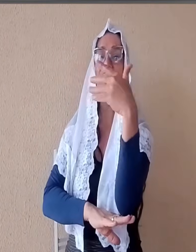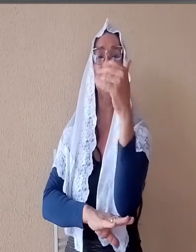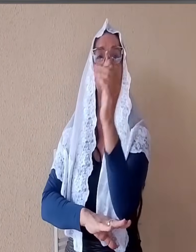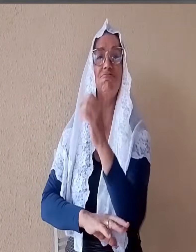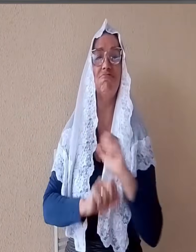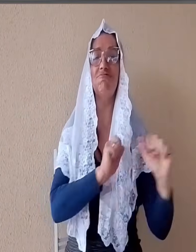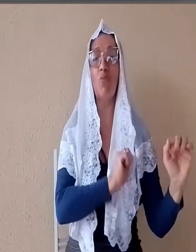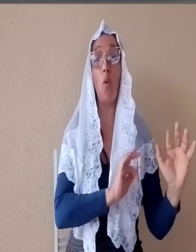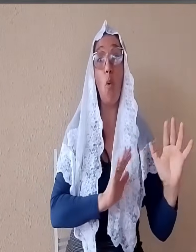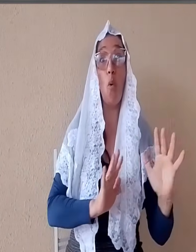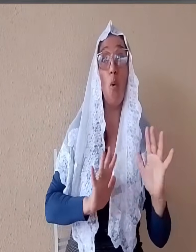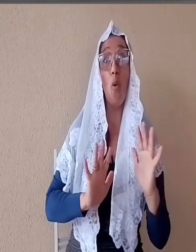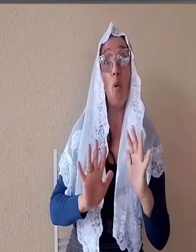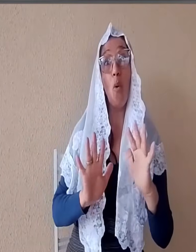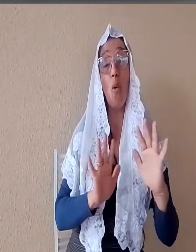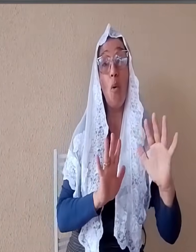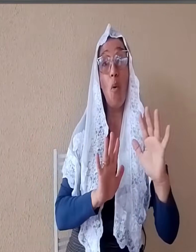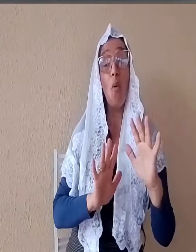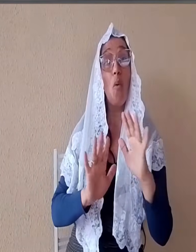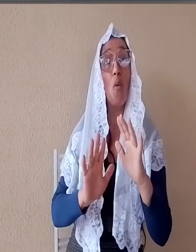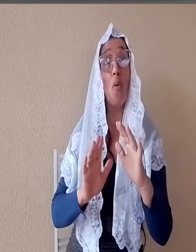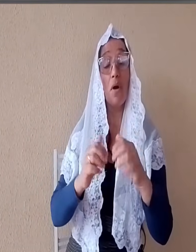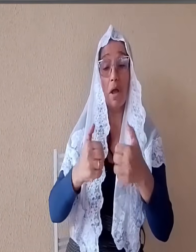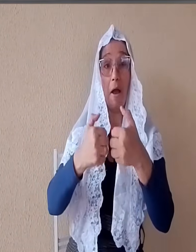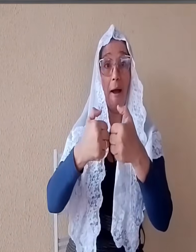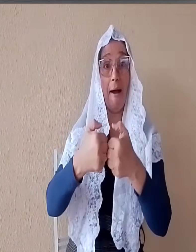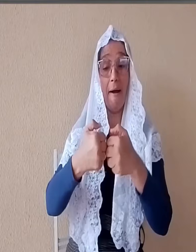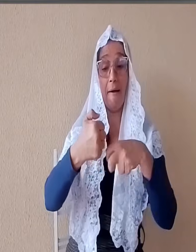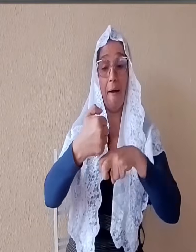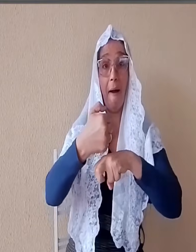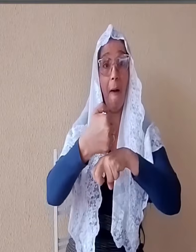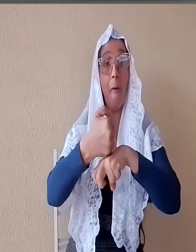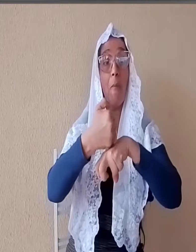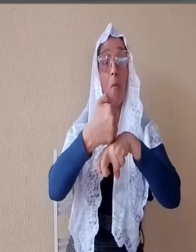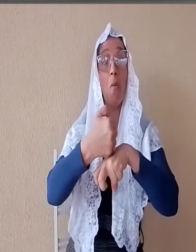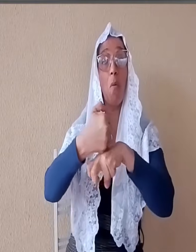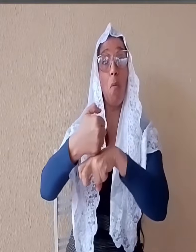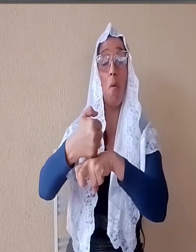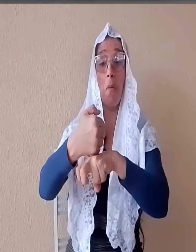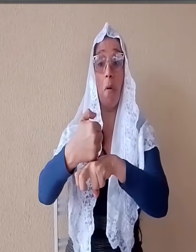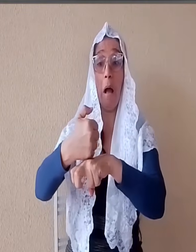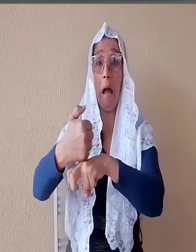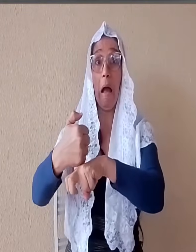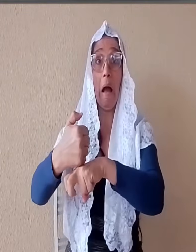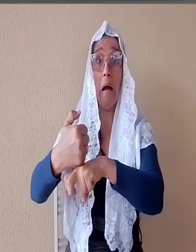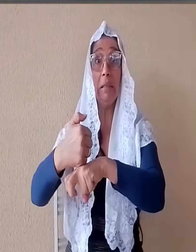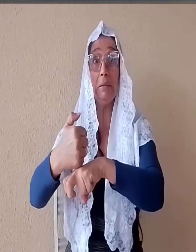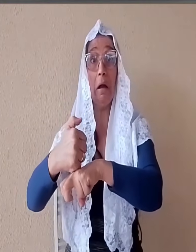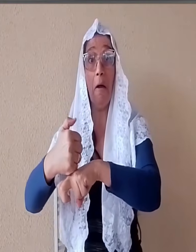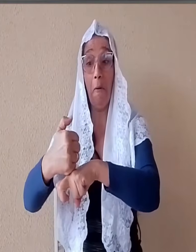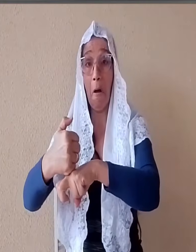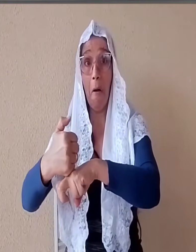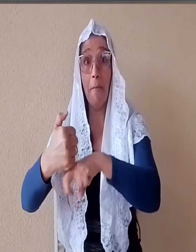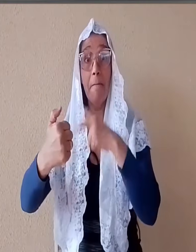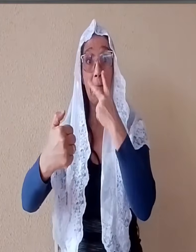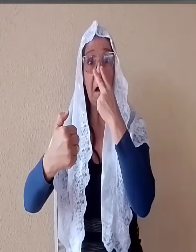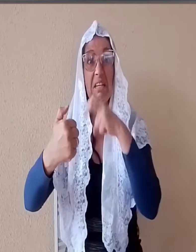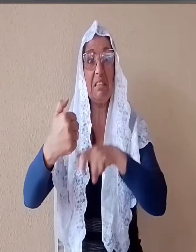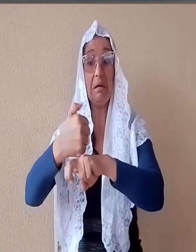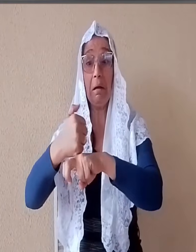Nacon, estendeu Uzá a mão à arca de Deus, e teve a mão nela,